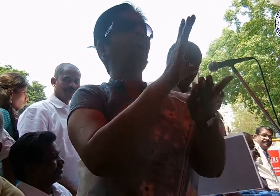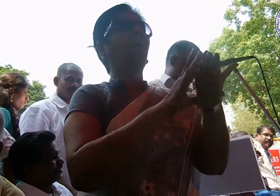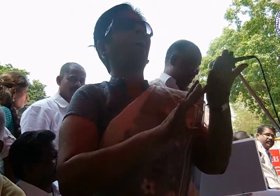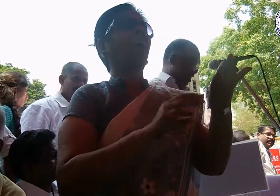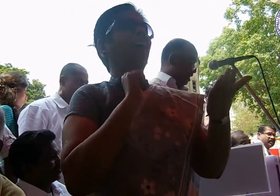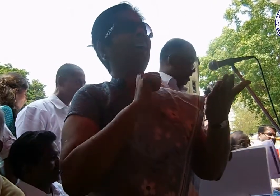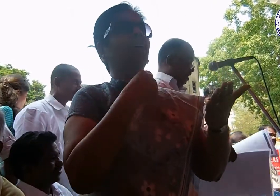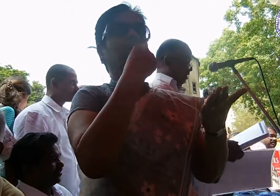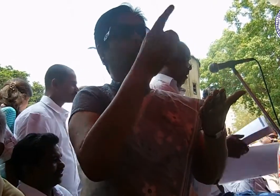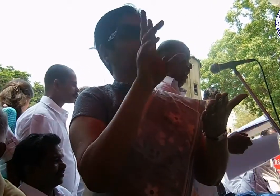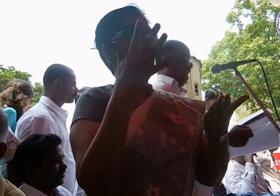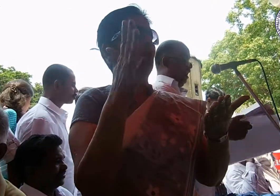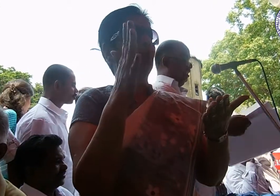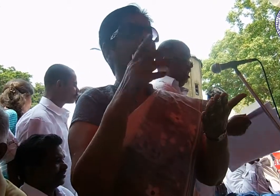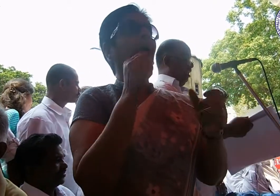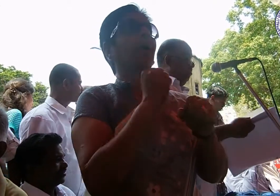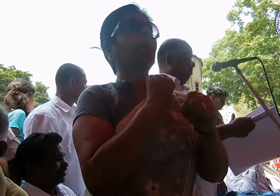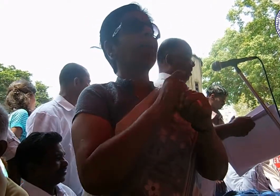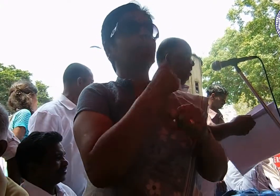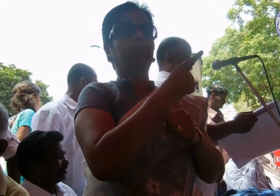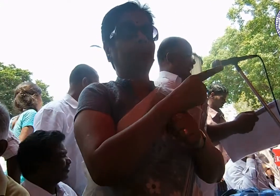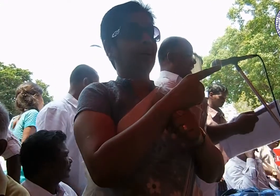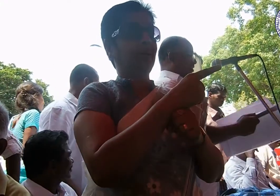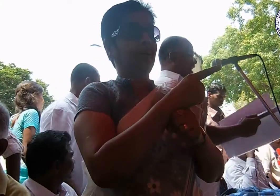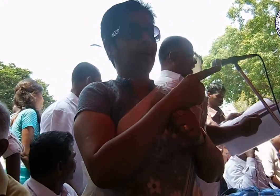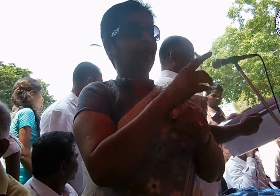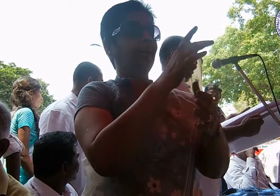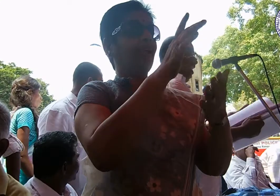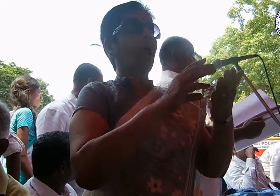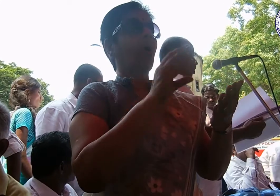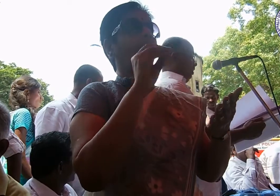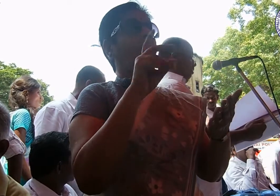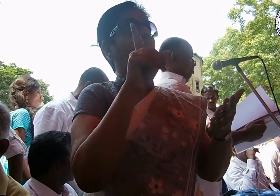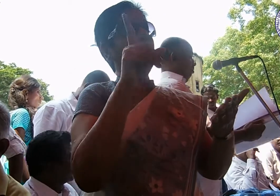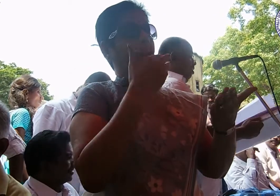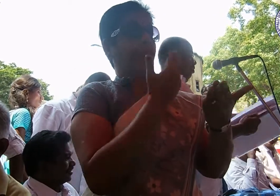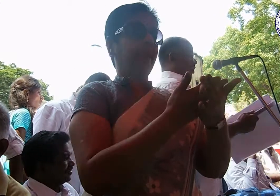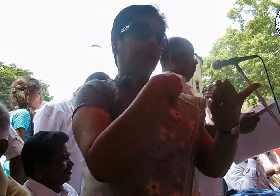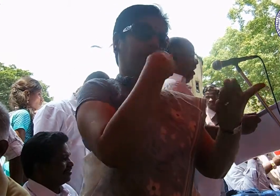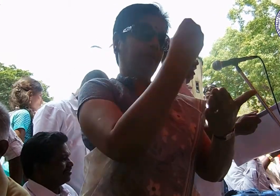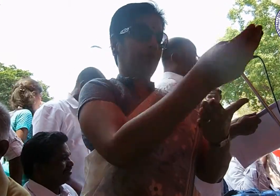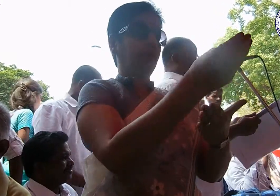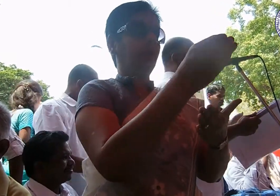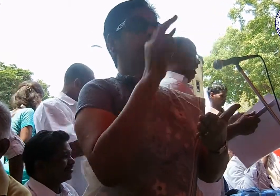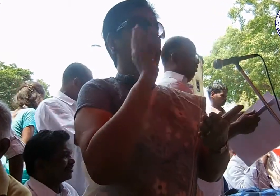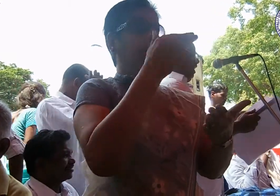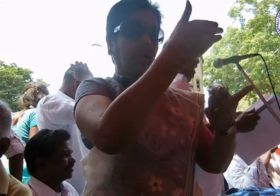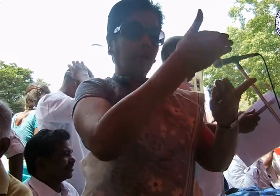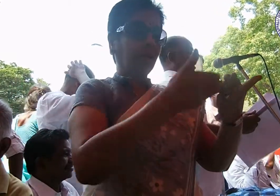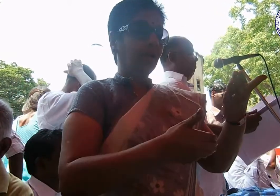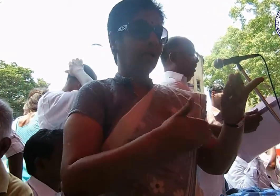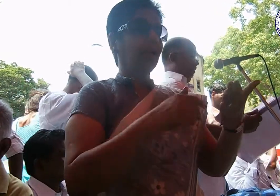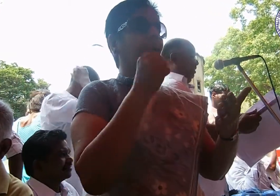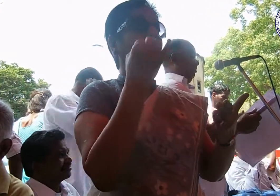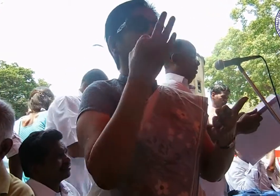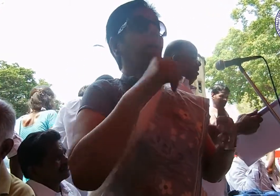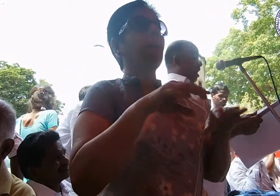சொல்லக்கூடாது தமிழ்நாடு அரசாங்கம் அரசாணை ஒன்றையே போட்டு குறிப்பாக அந்த அரசாணையுடைய எண் 10